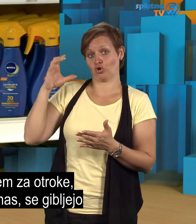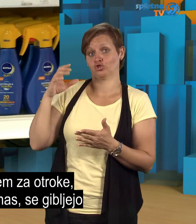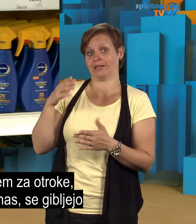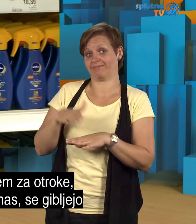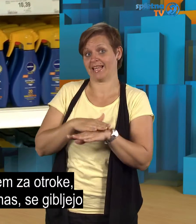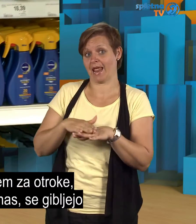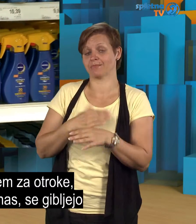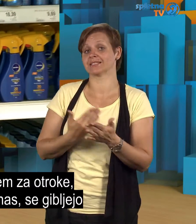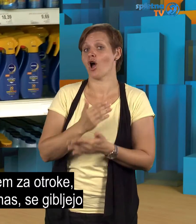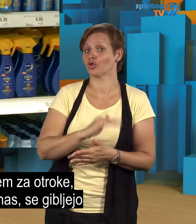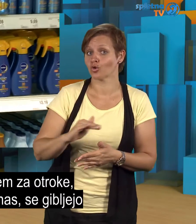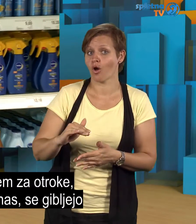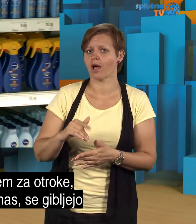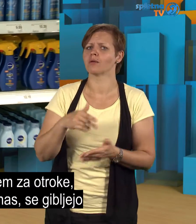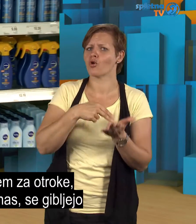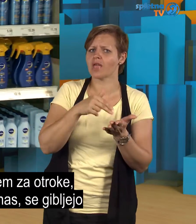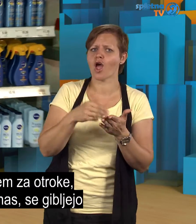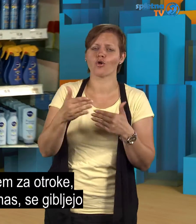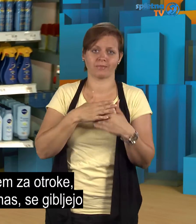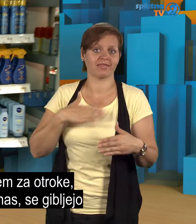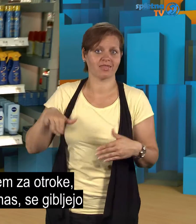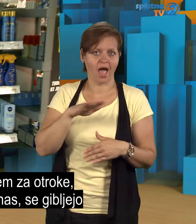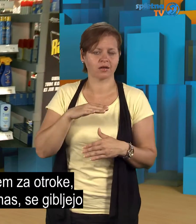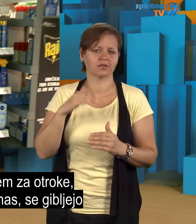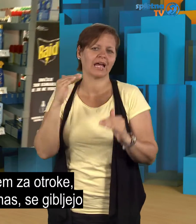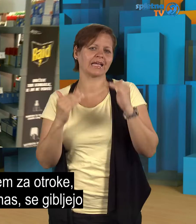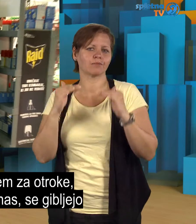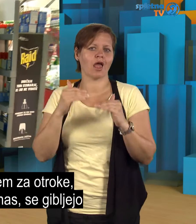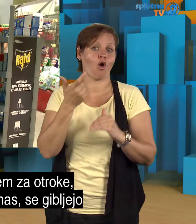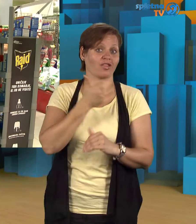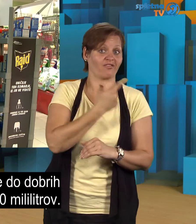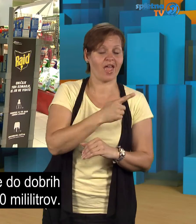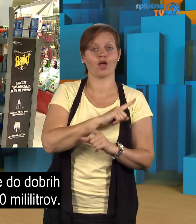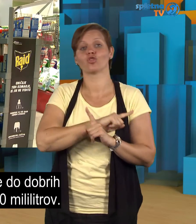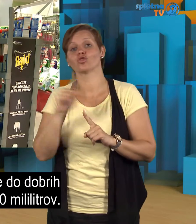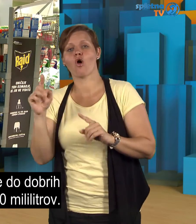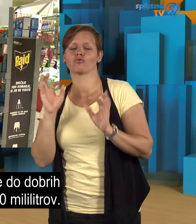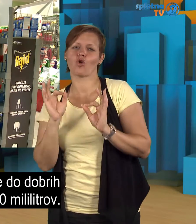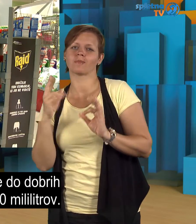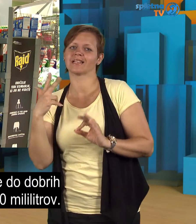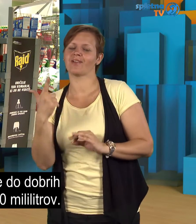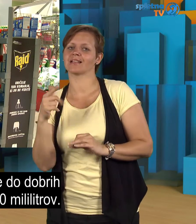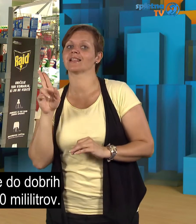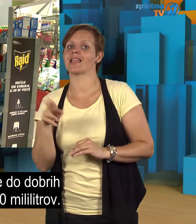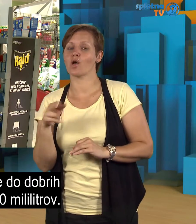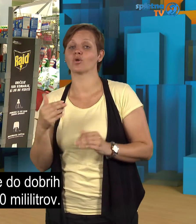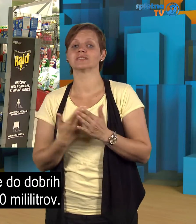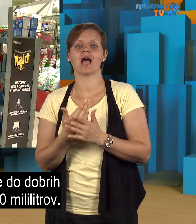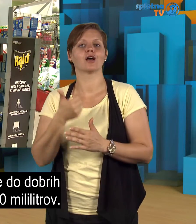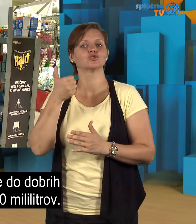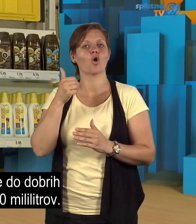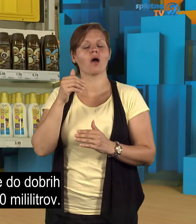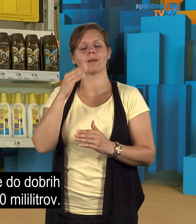Cene sončnih krem za otroke, ki jih prodajajo pri nas, se gibljejo od 2 pa vse do dobrih 23 € za